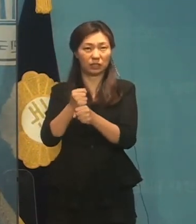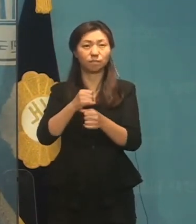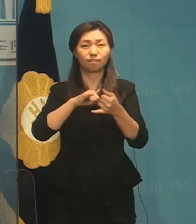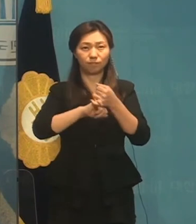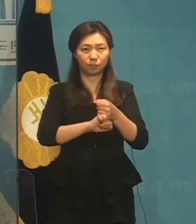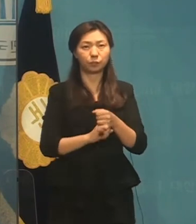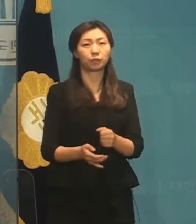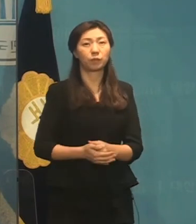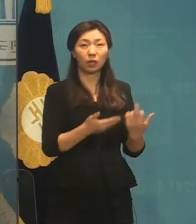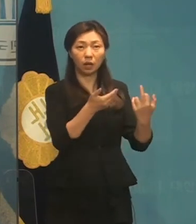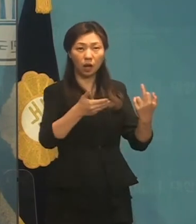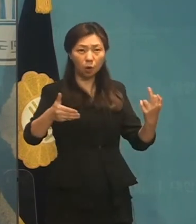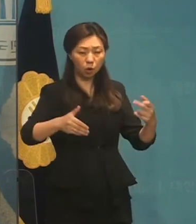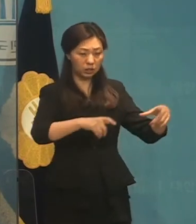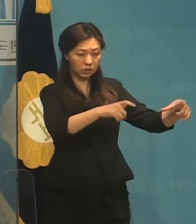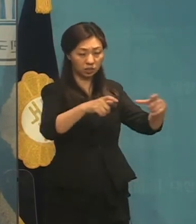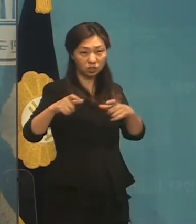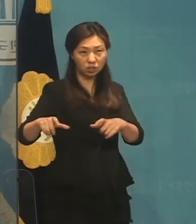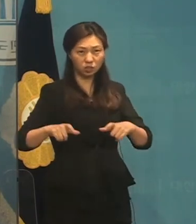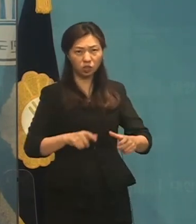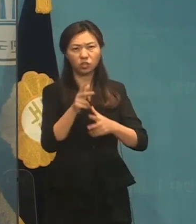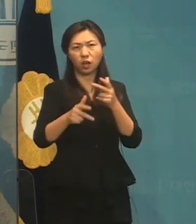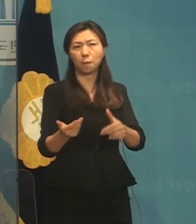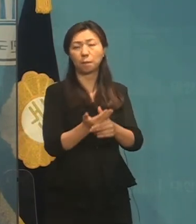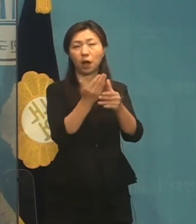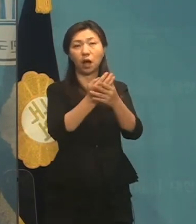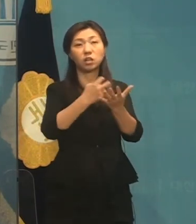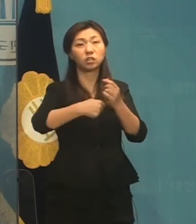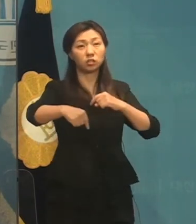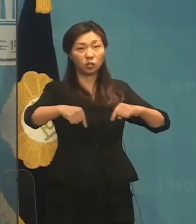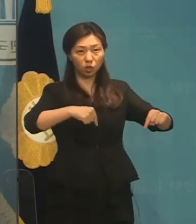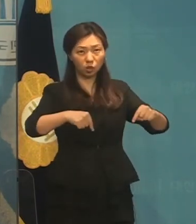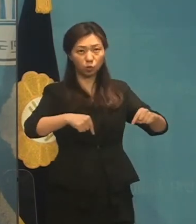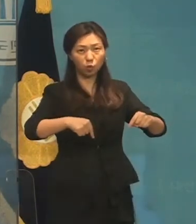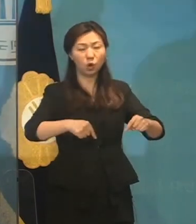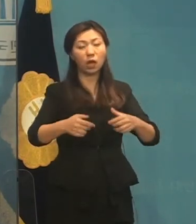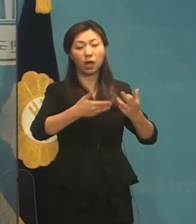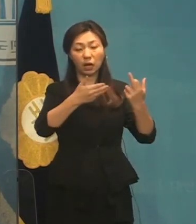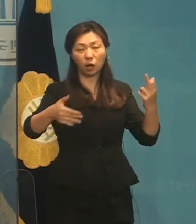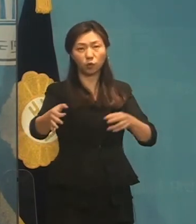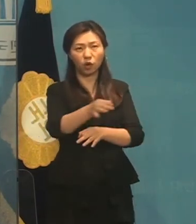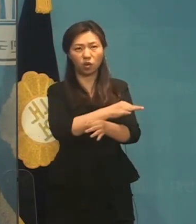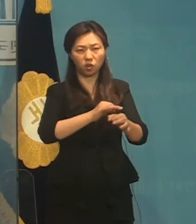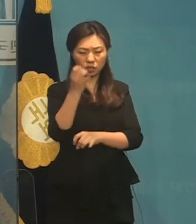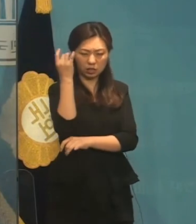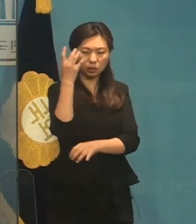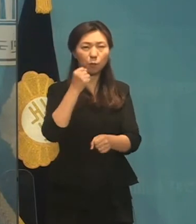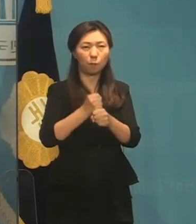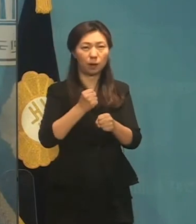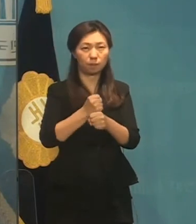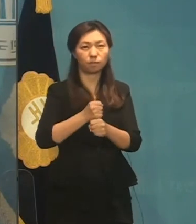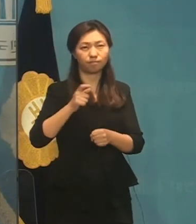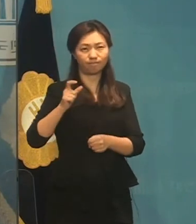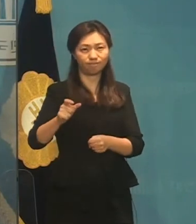평생기본교육제와 함께 강원도 근역별 산업육성 정책으로 강원도의 경제적 기반을 탄탄하게 만들겠습니다.